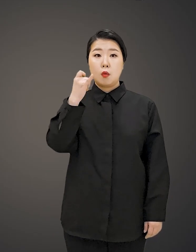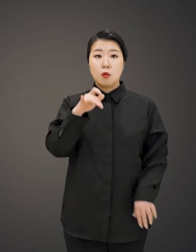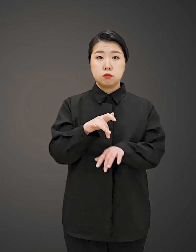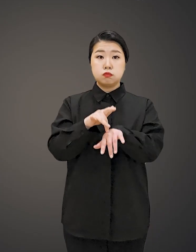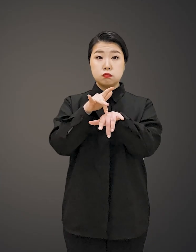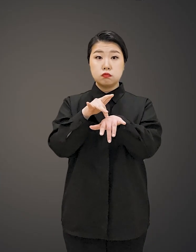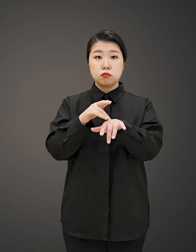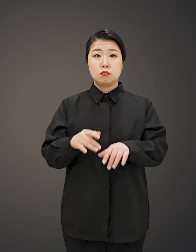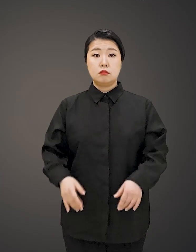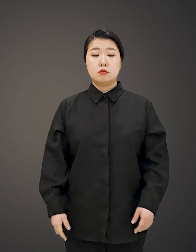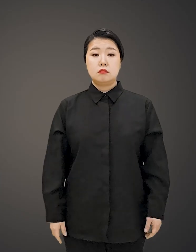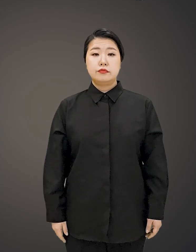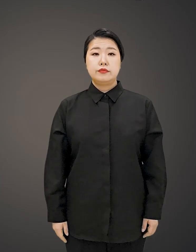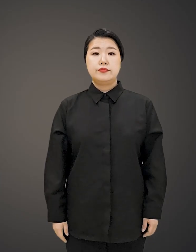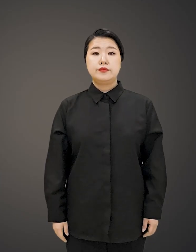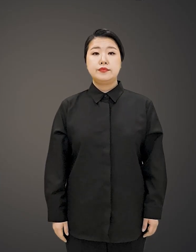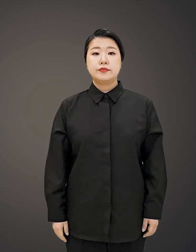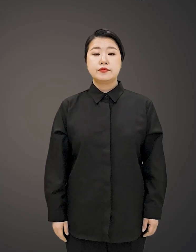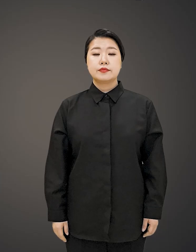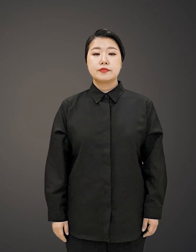엄마가 사라졌다.